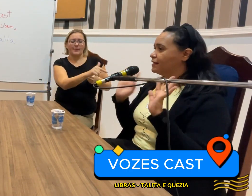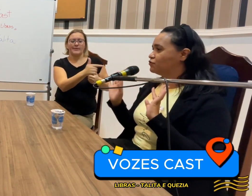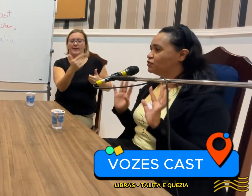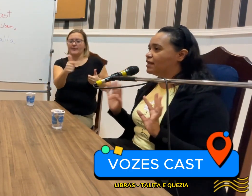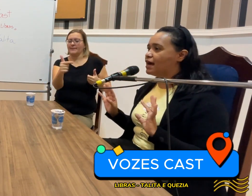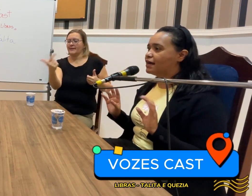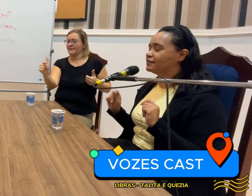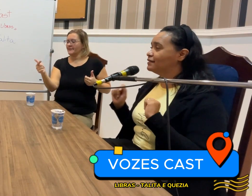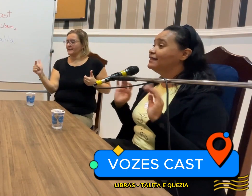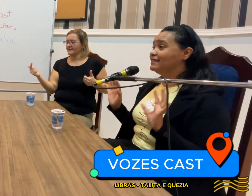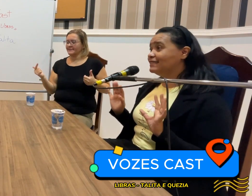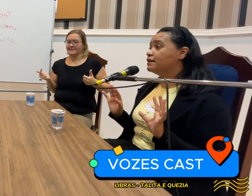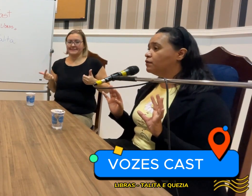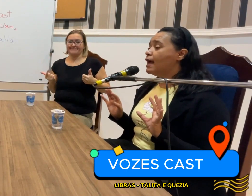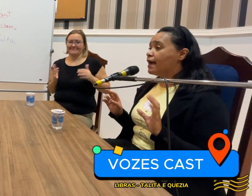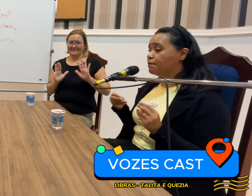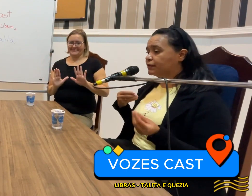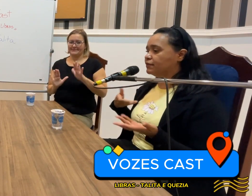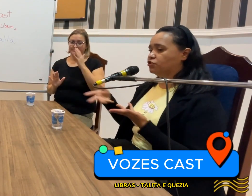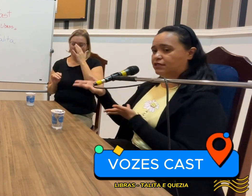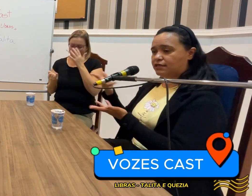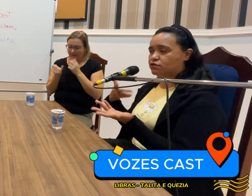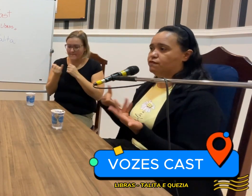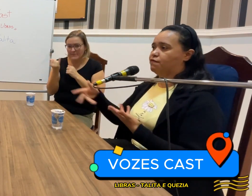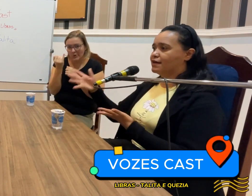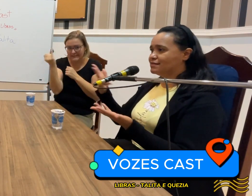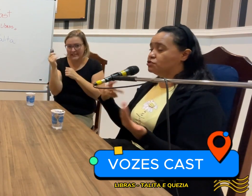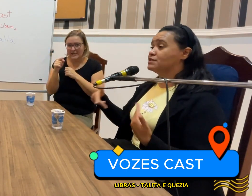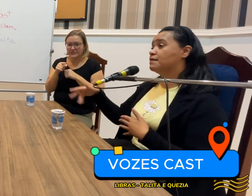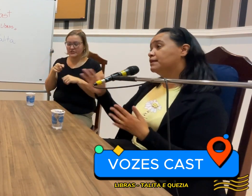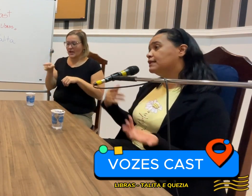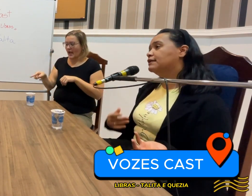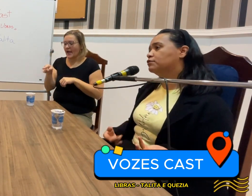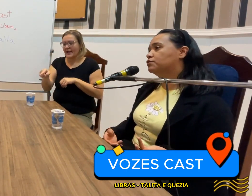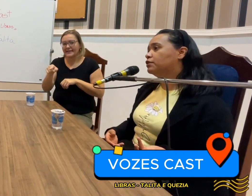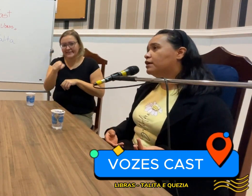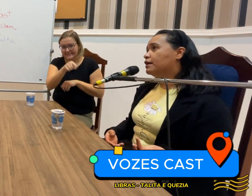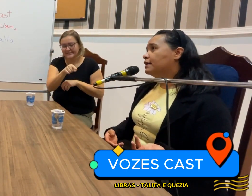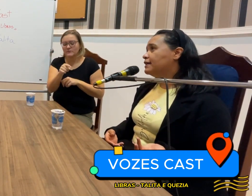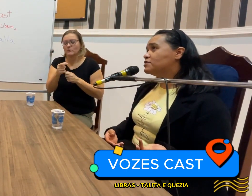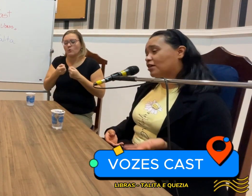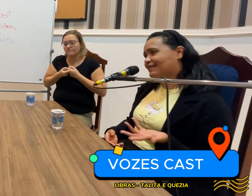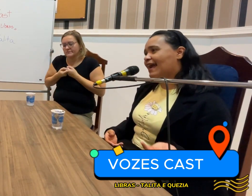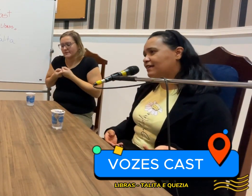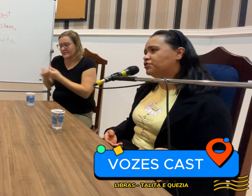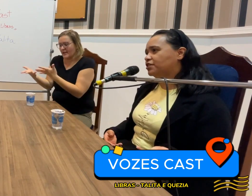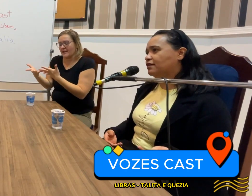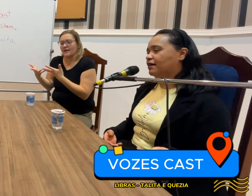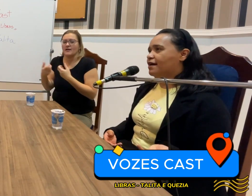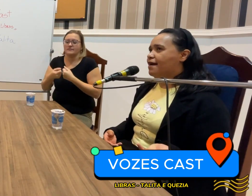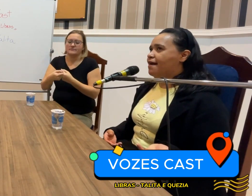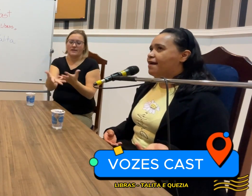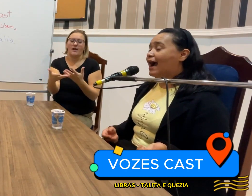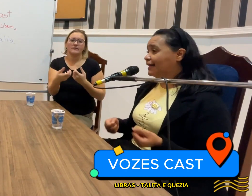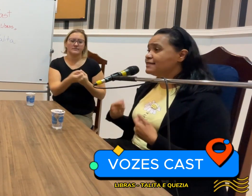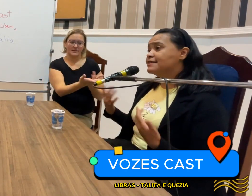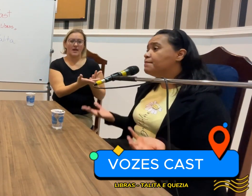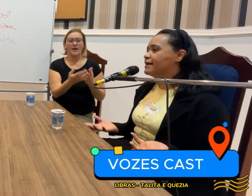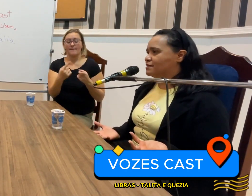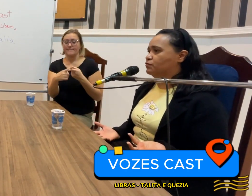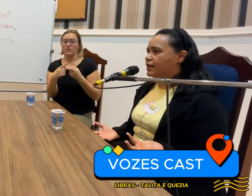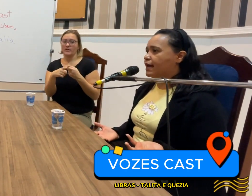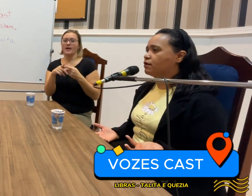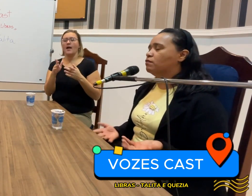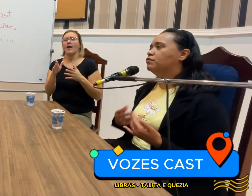está sabendo de nada. Não, é importante que isso vá se disseminando. Sim. E isso tende a